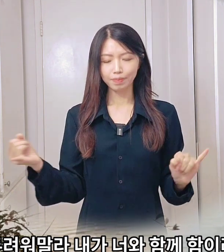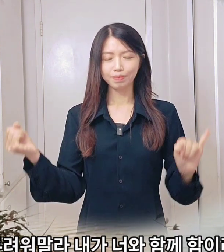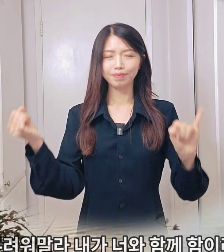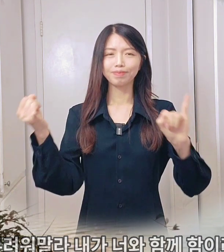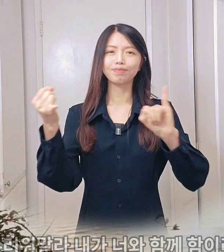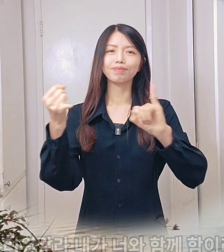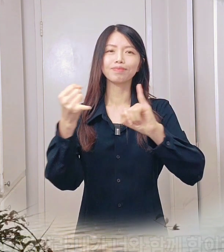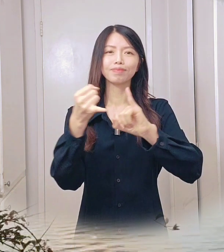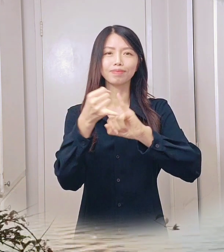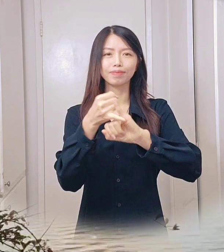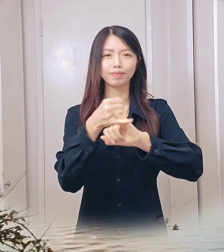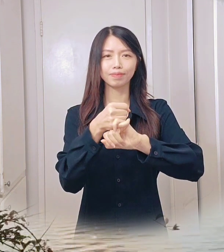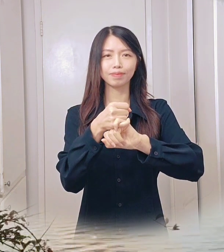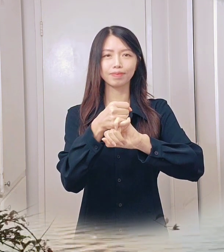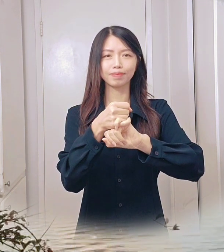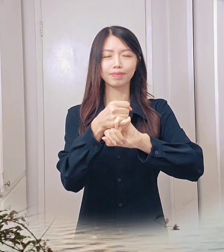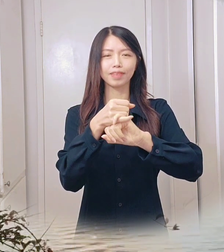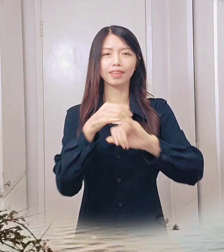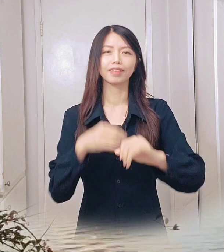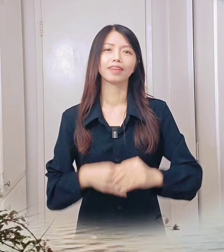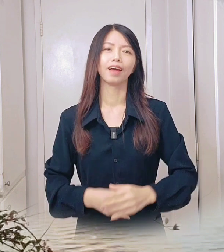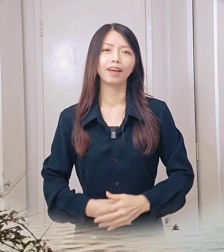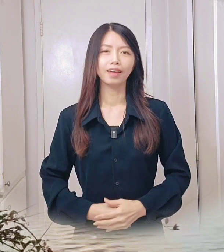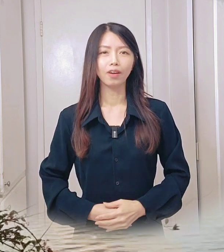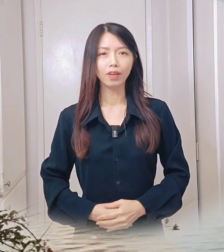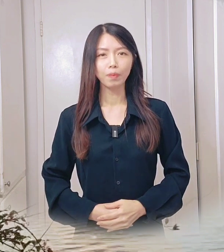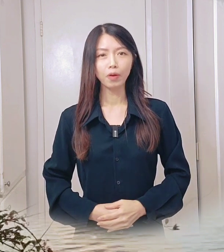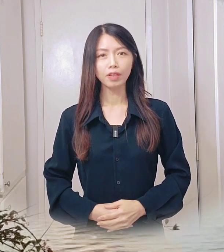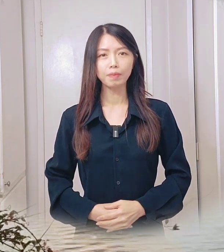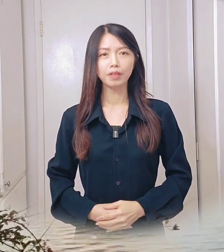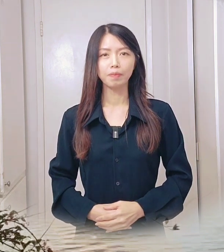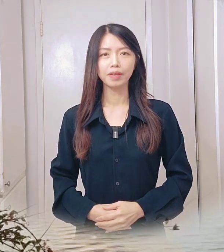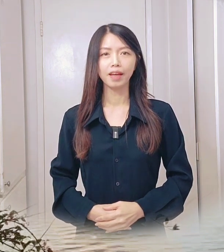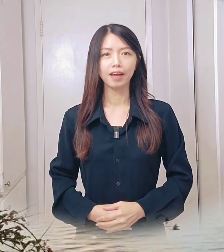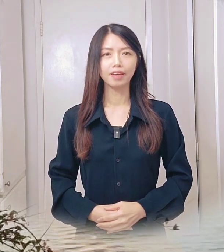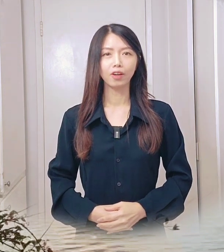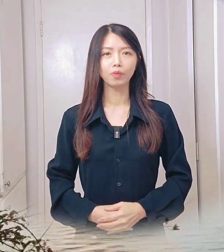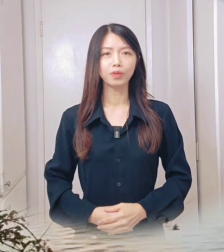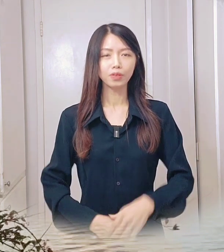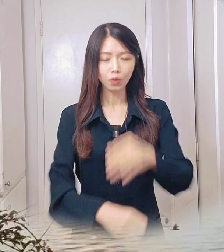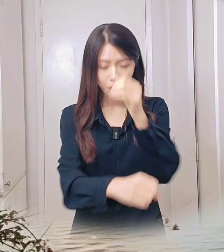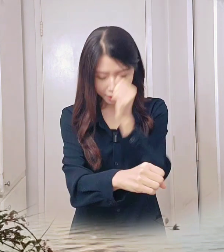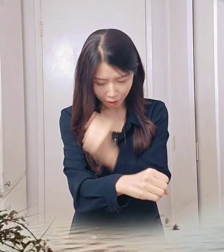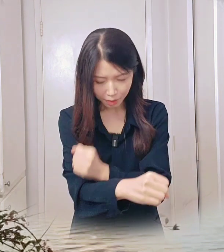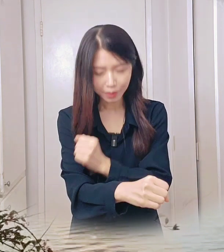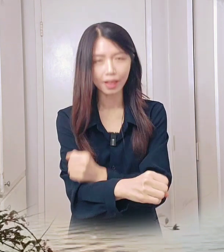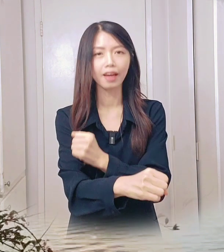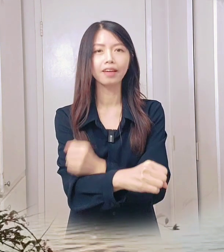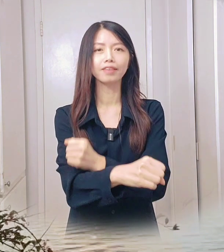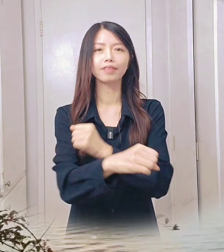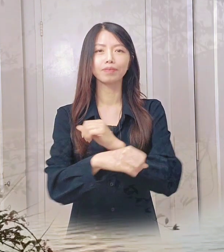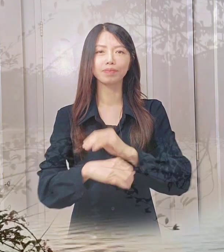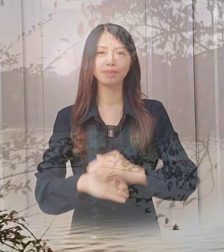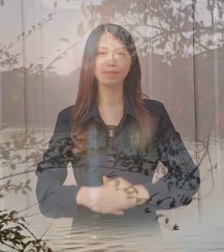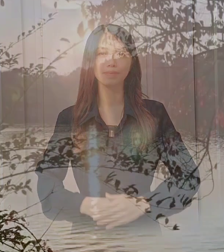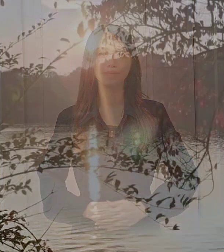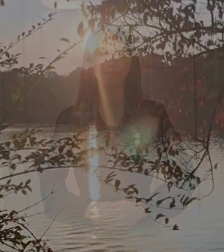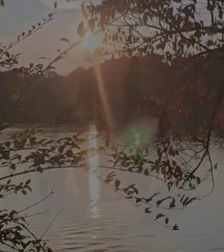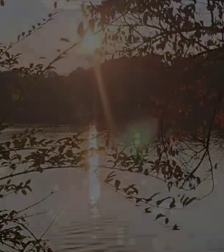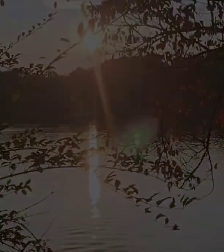함이라. 이렇게 표현하시면 됩니다. 여러분 수고 많으셨습니다.